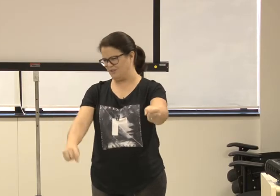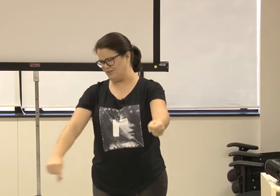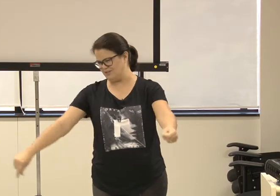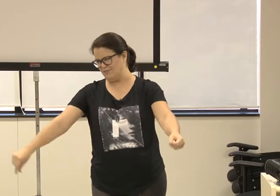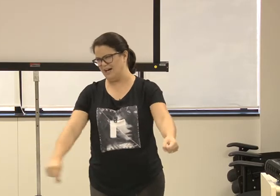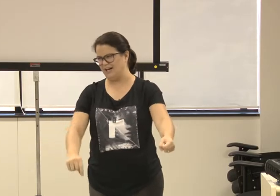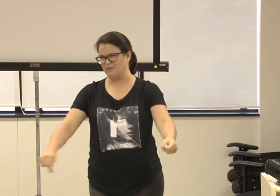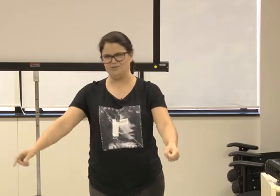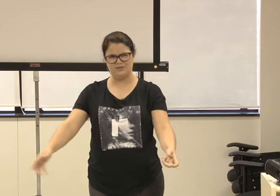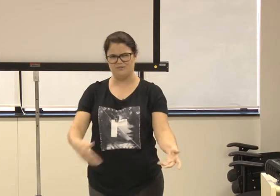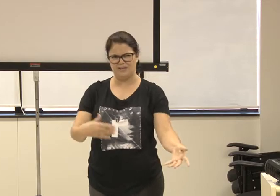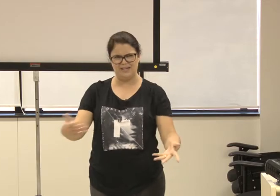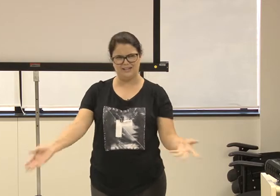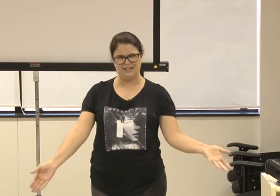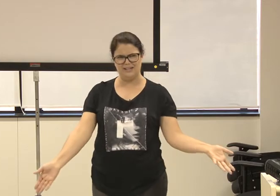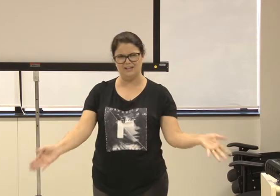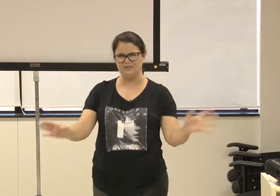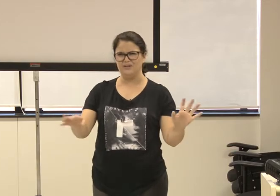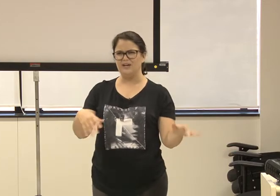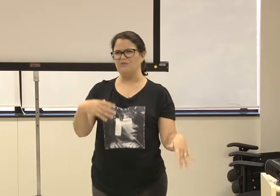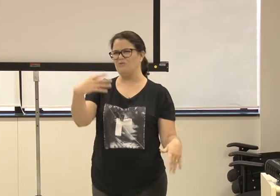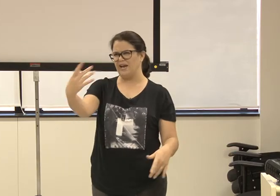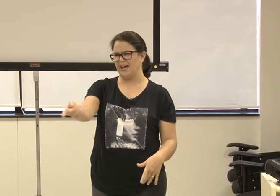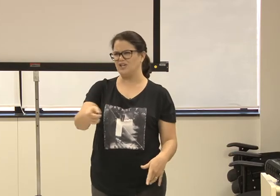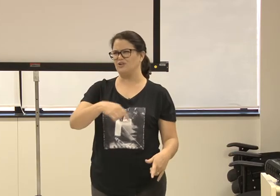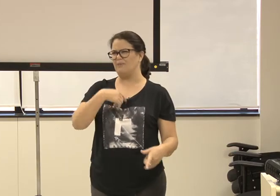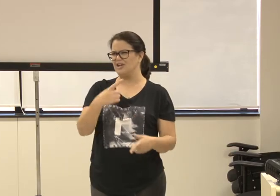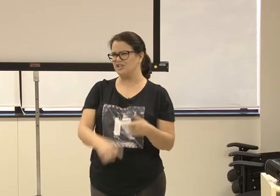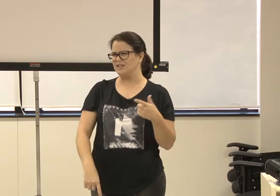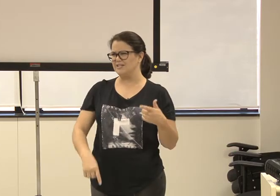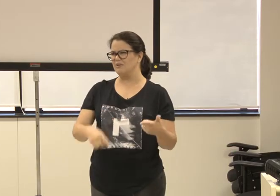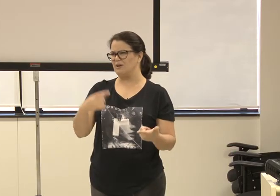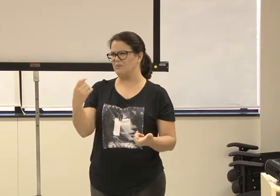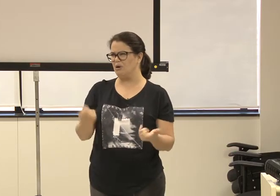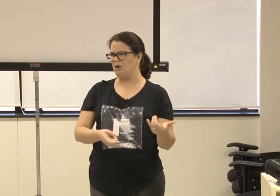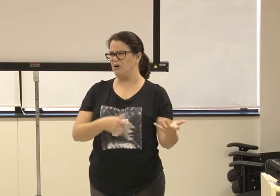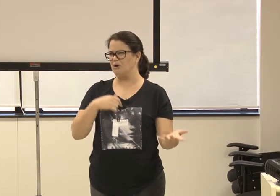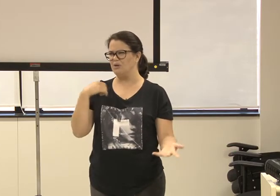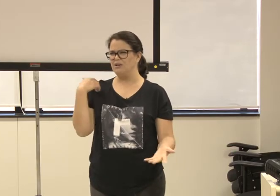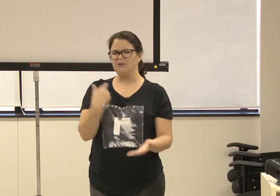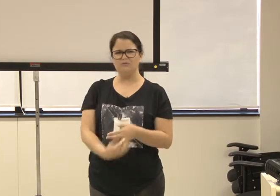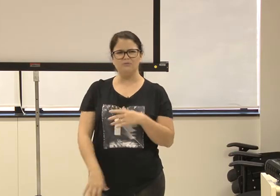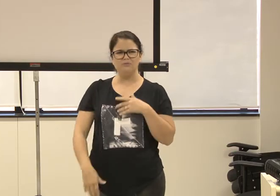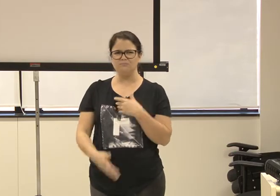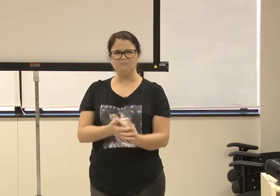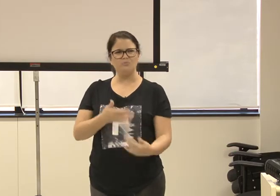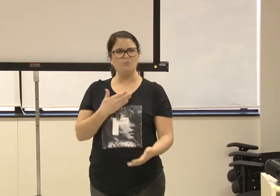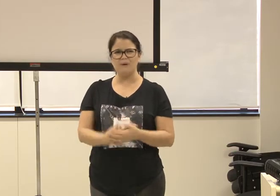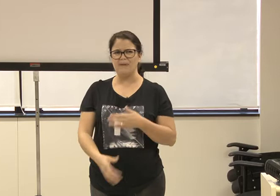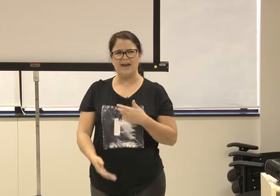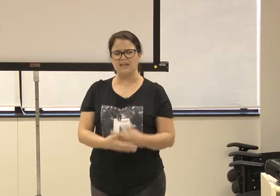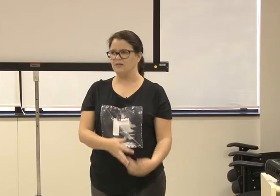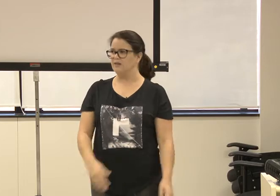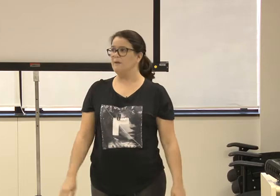negócio embaixo, que eu não sei o que é aquilo. O eixo, a barra de direção quebrou. Uma merda.